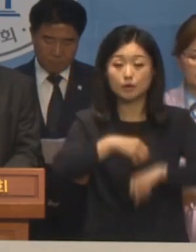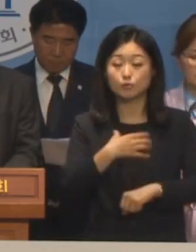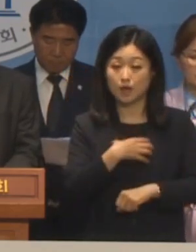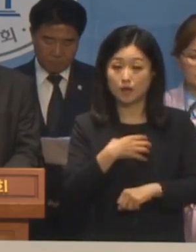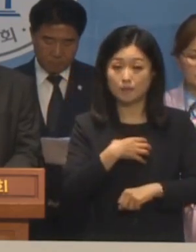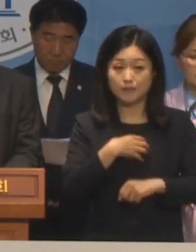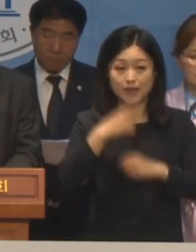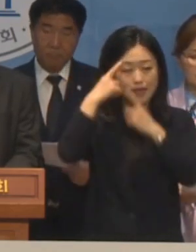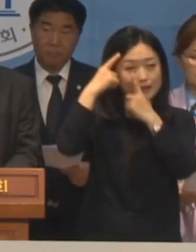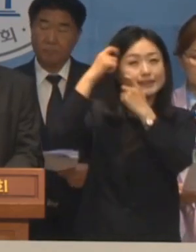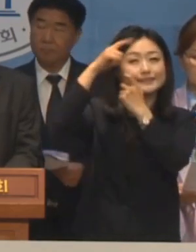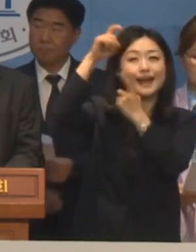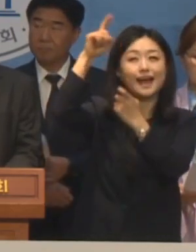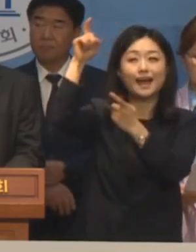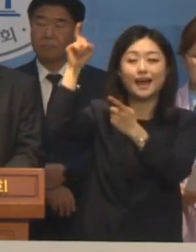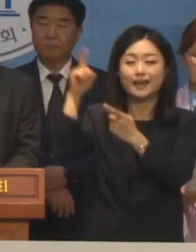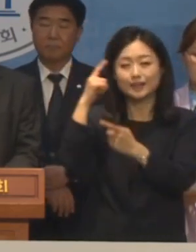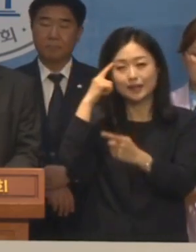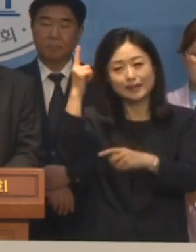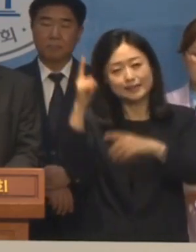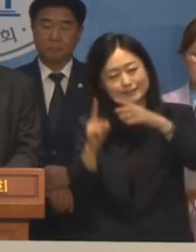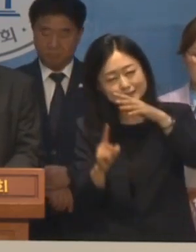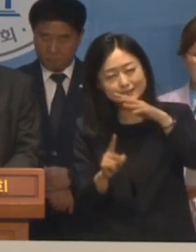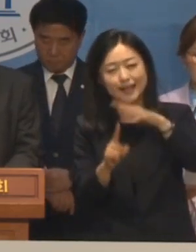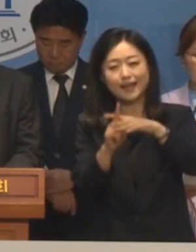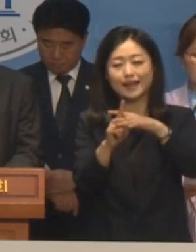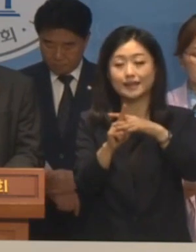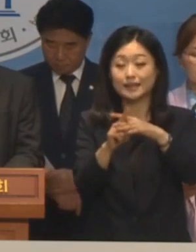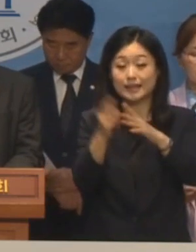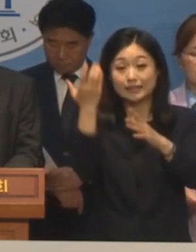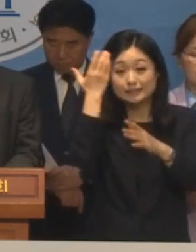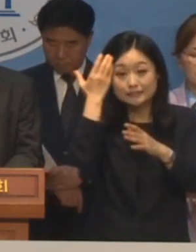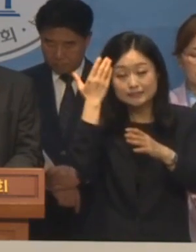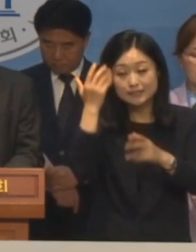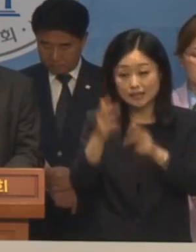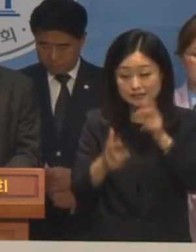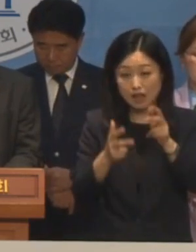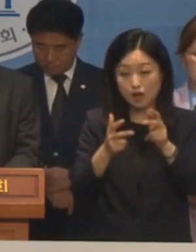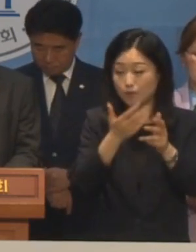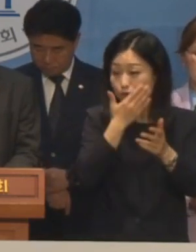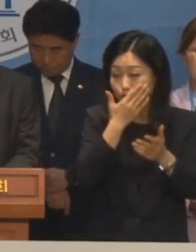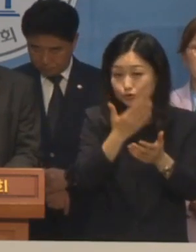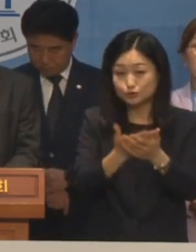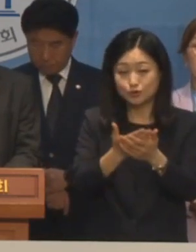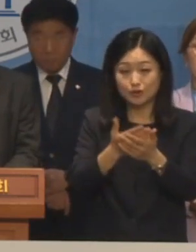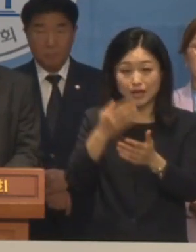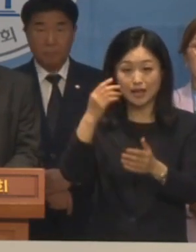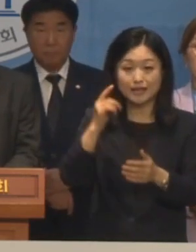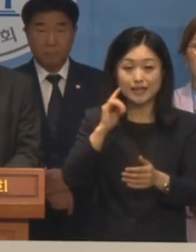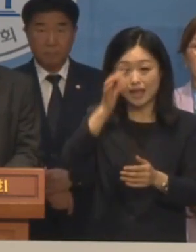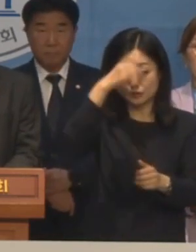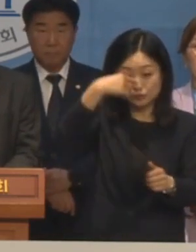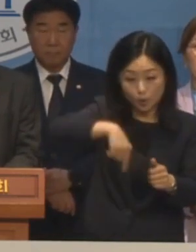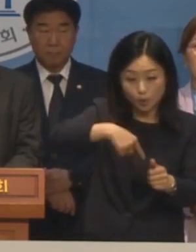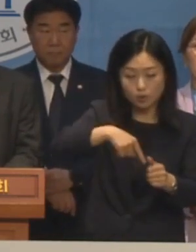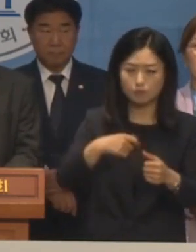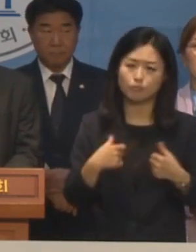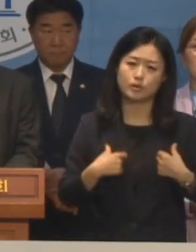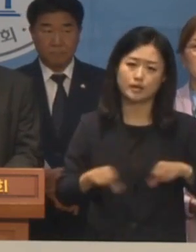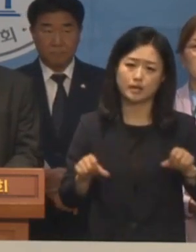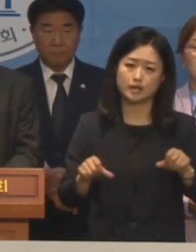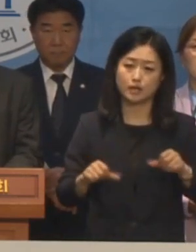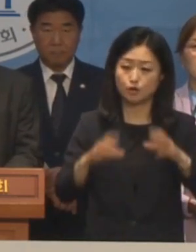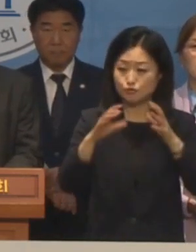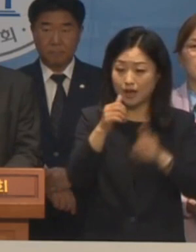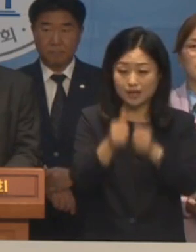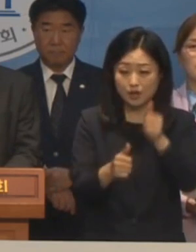상상력 및 창의성 등 지식 정보화 사회의 필수적인 역량 개발을 포기해 국가 경쟁력에도